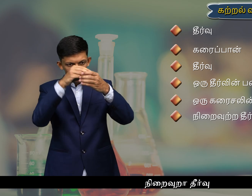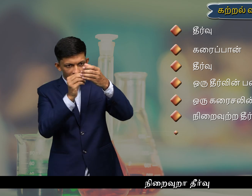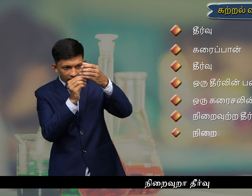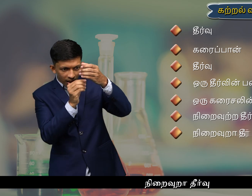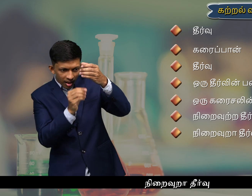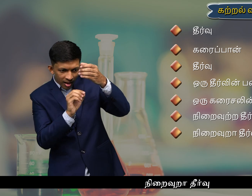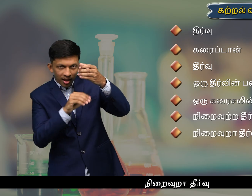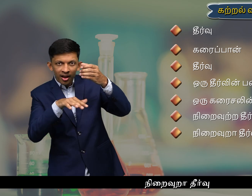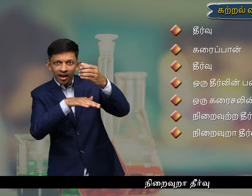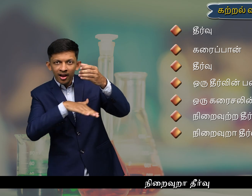நிறைவுறா கரைசல்,